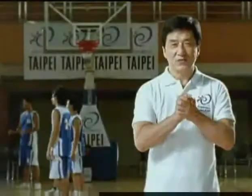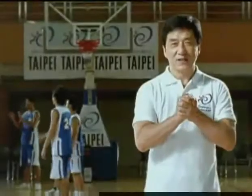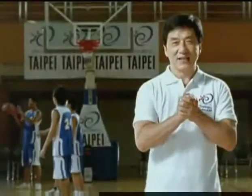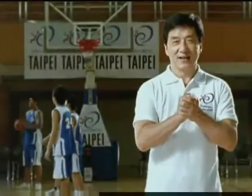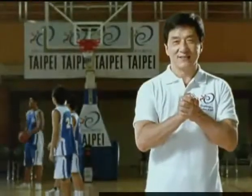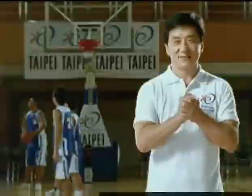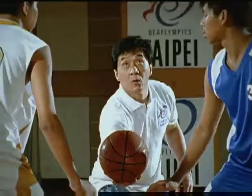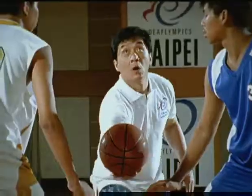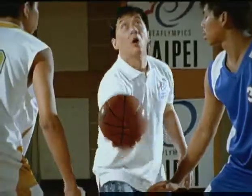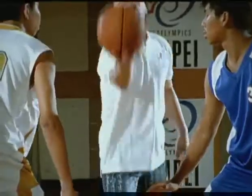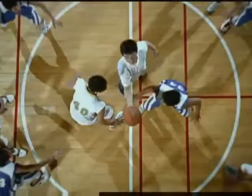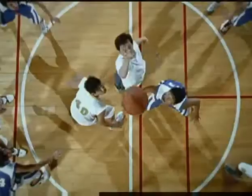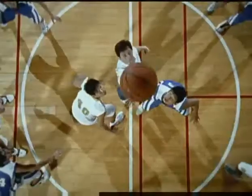份力量。